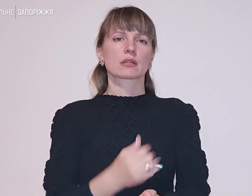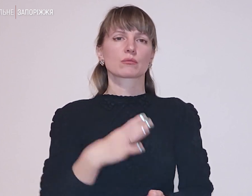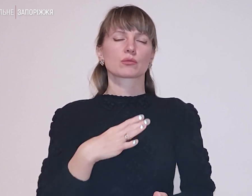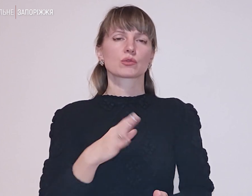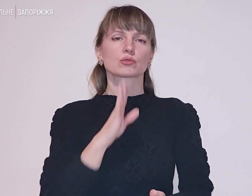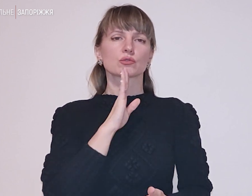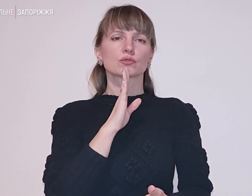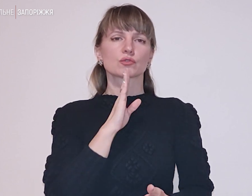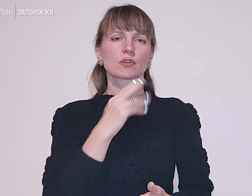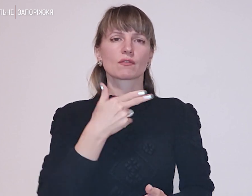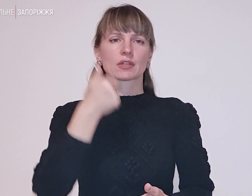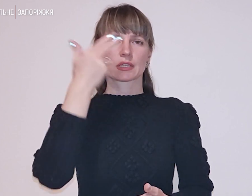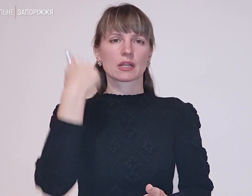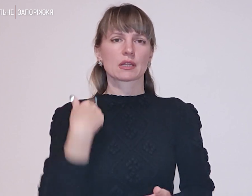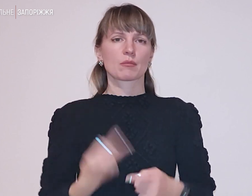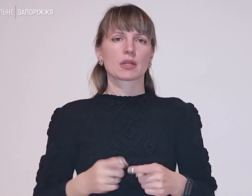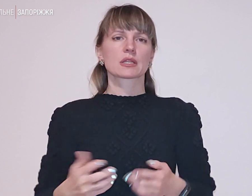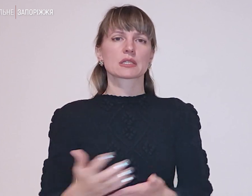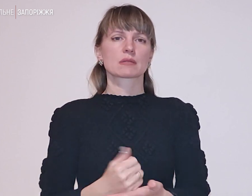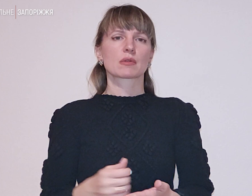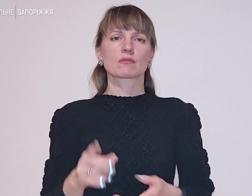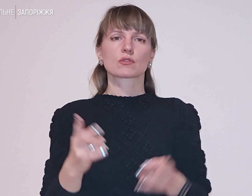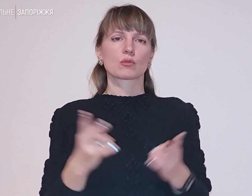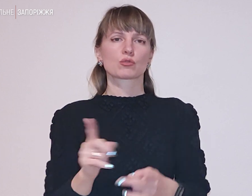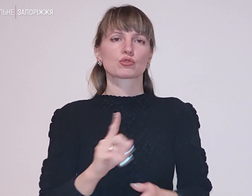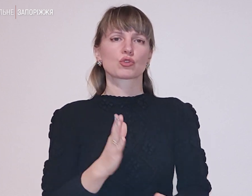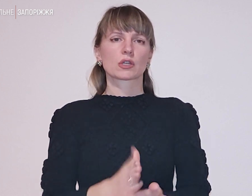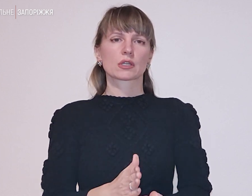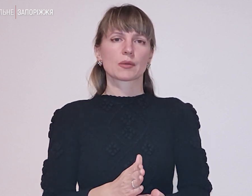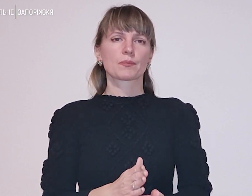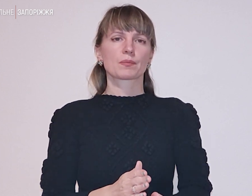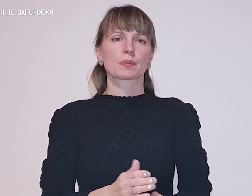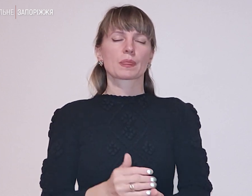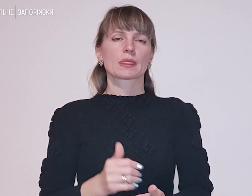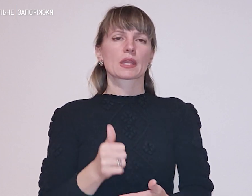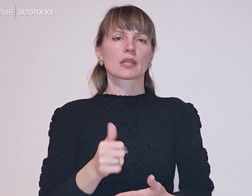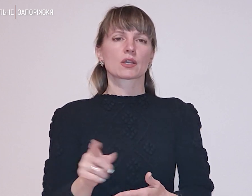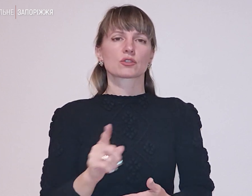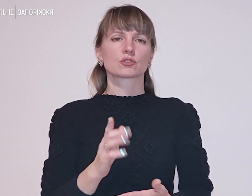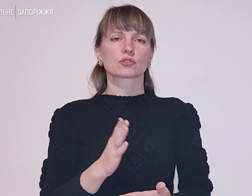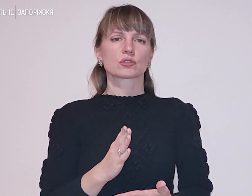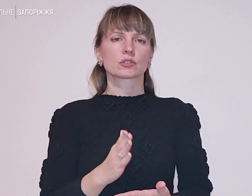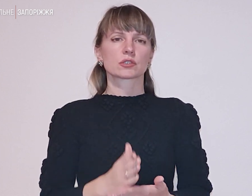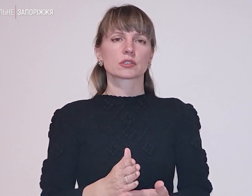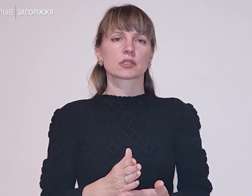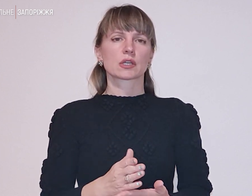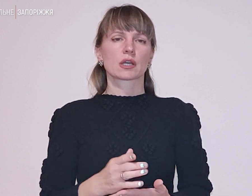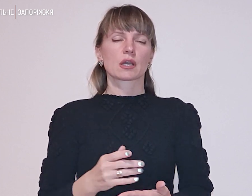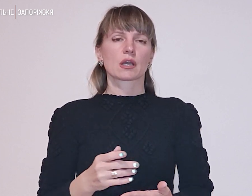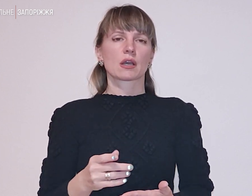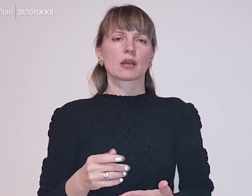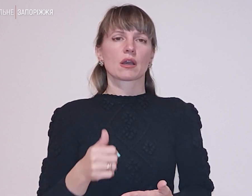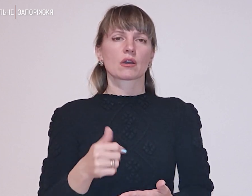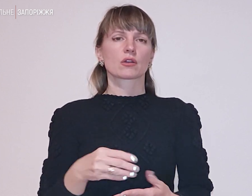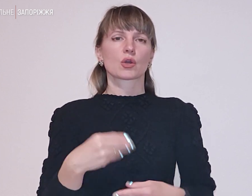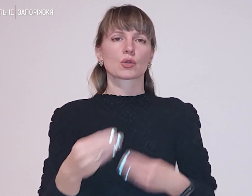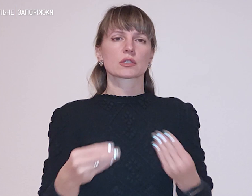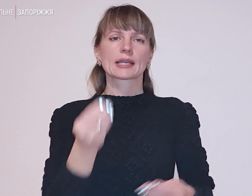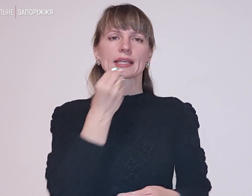допомогли в Італії, нам все зібрали, все необхідне, що є. Тому що добре, коли ми варили їжі, добре, коли носили пісок, добре, коли роздаємо їжу. Але